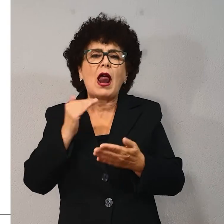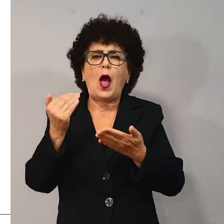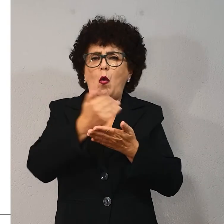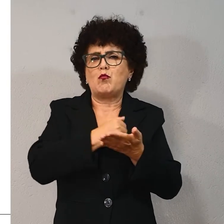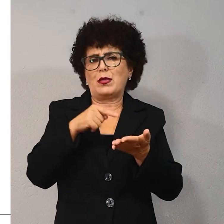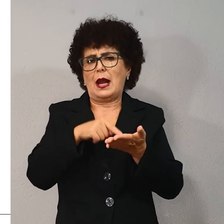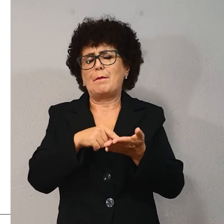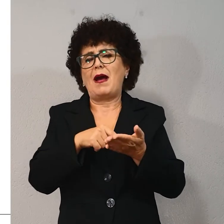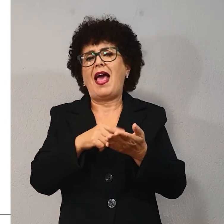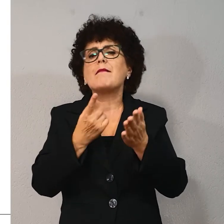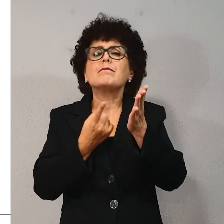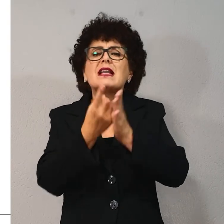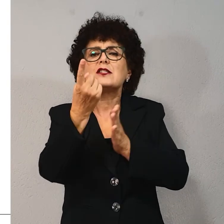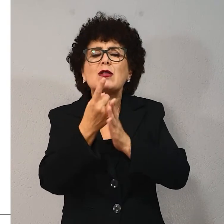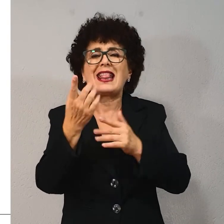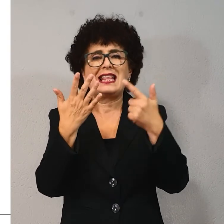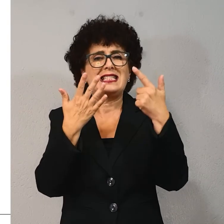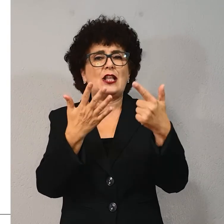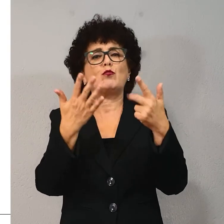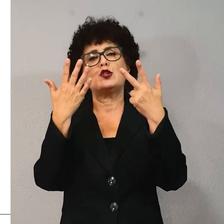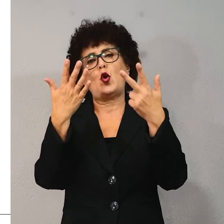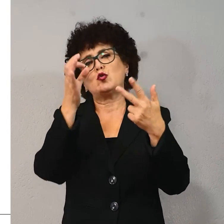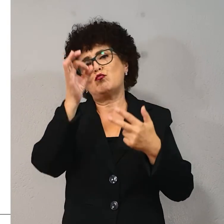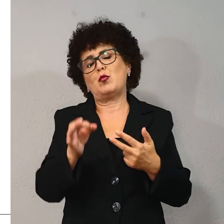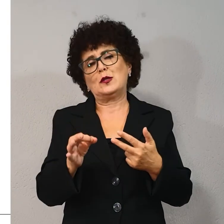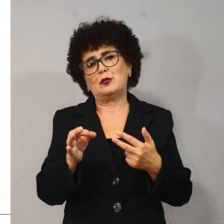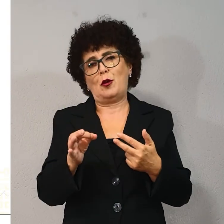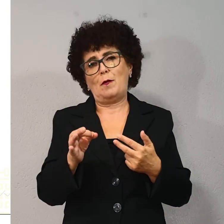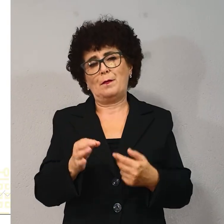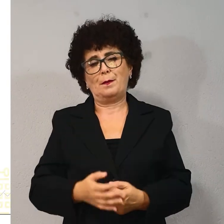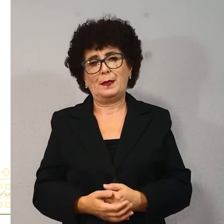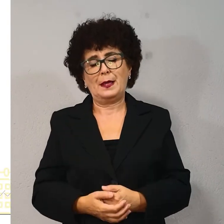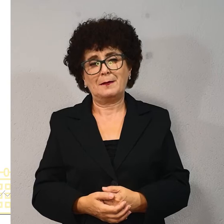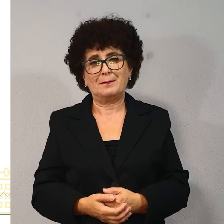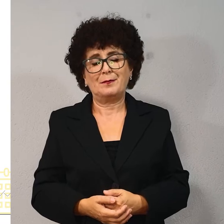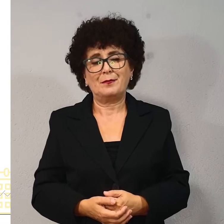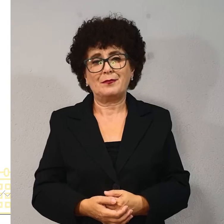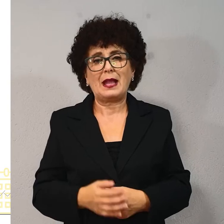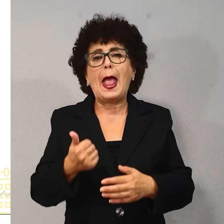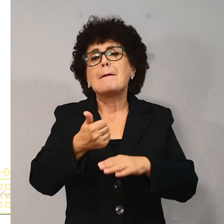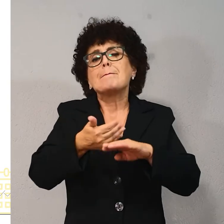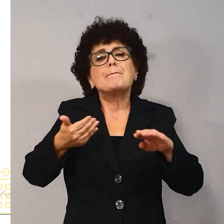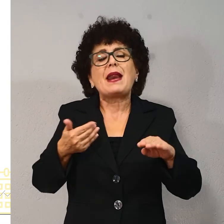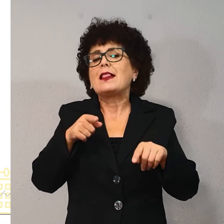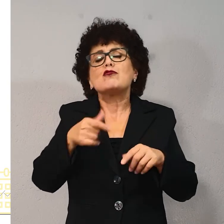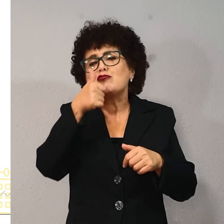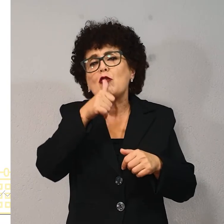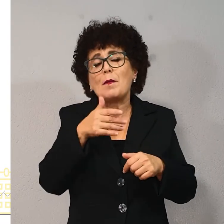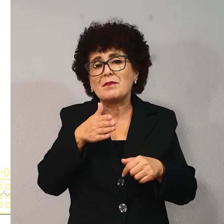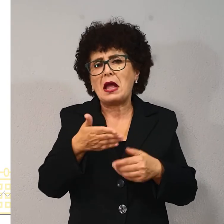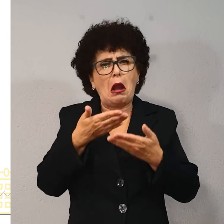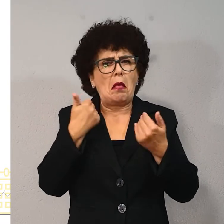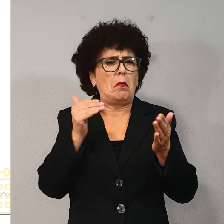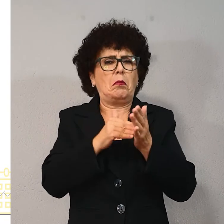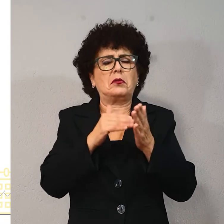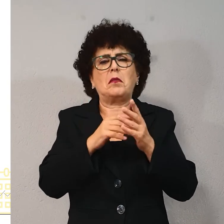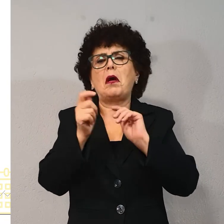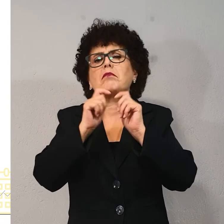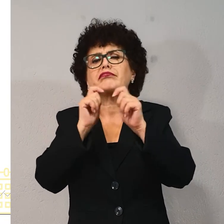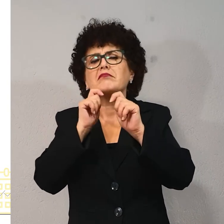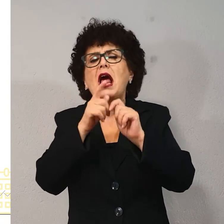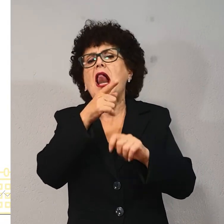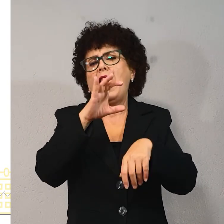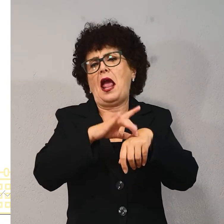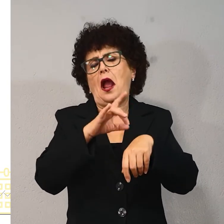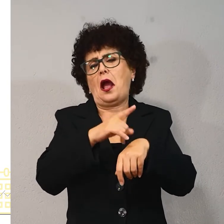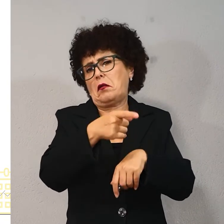употреба ефикасноста е 78%. Предности. Нема потреба од консултација со